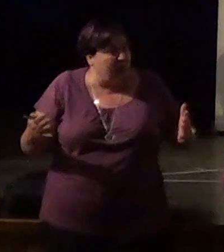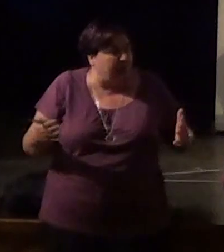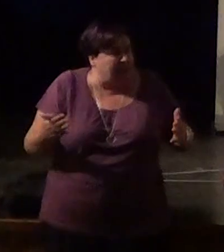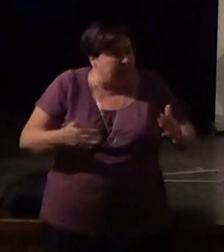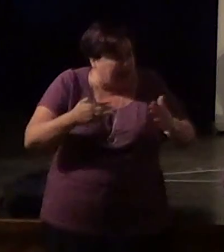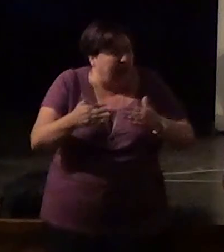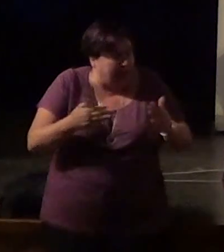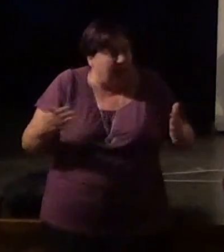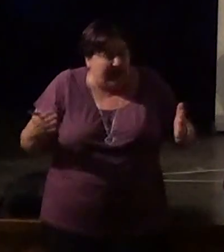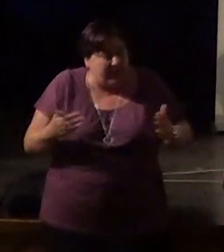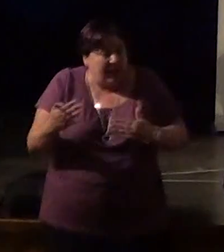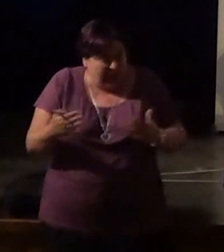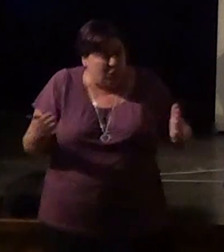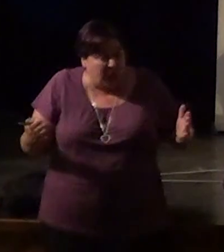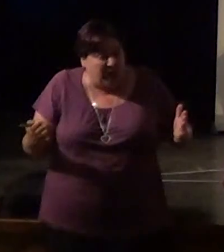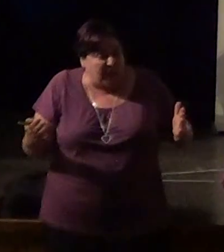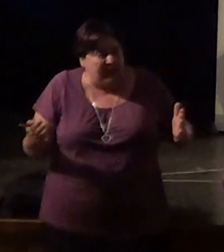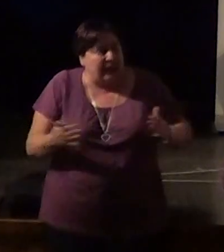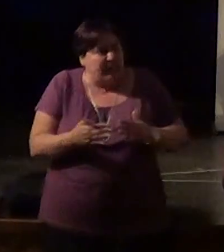cuando se había propuesto en el Parlamento.